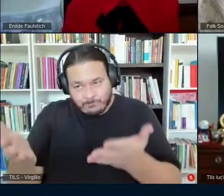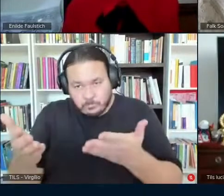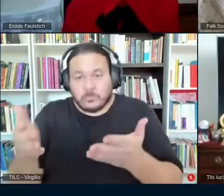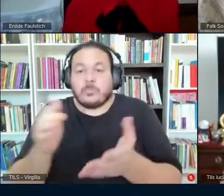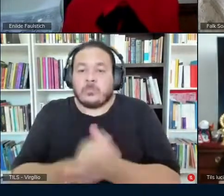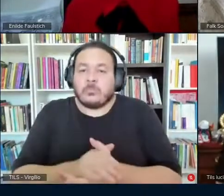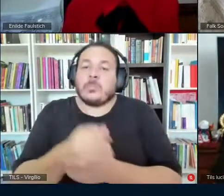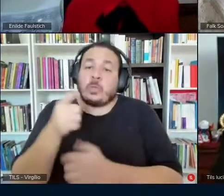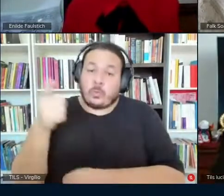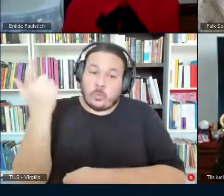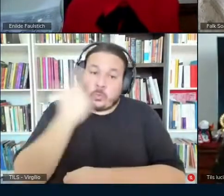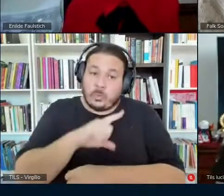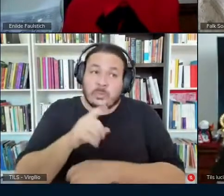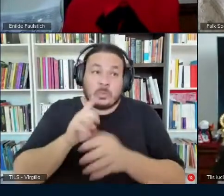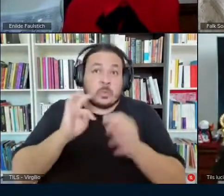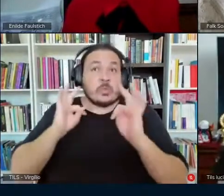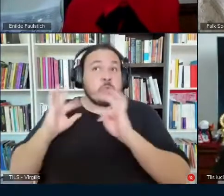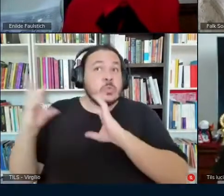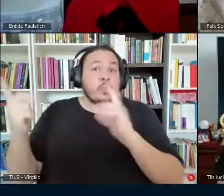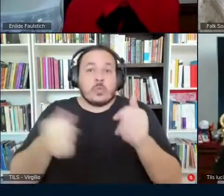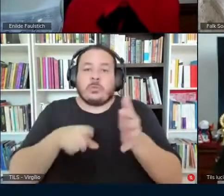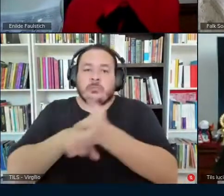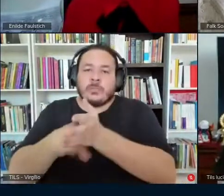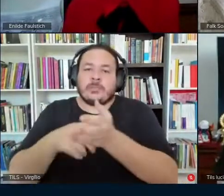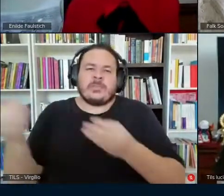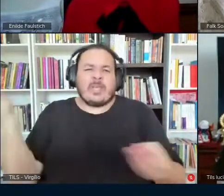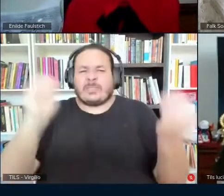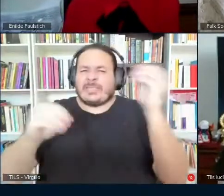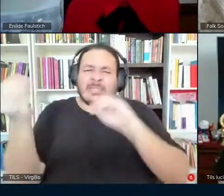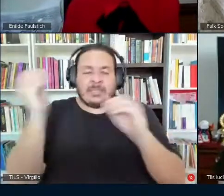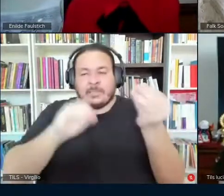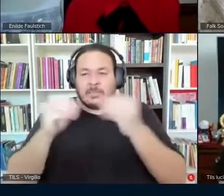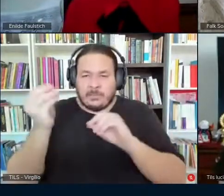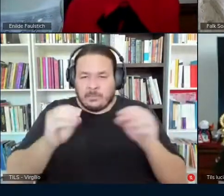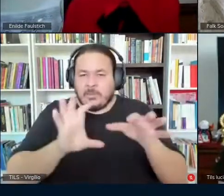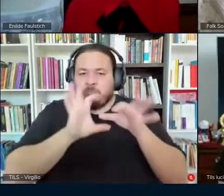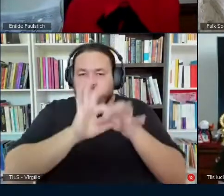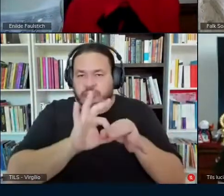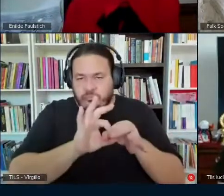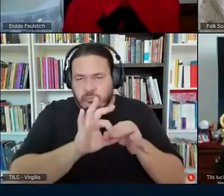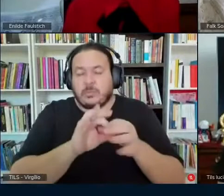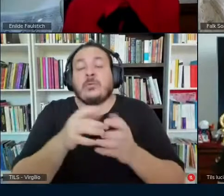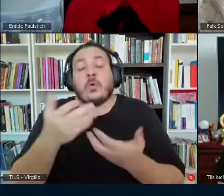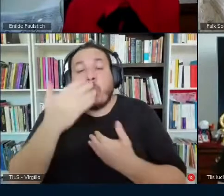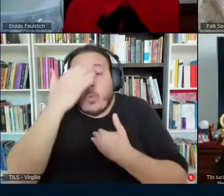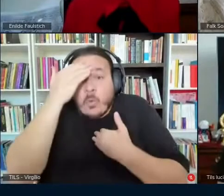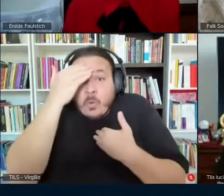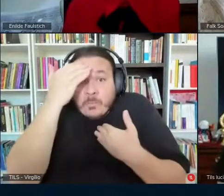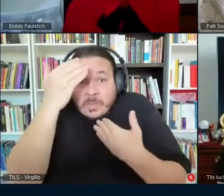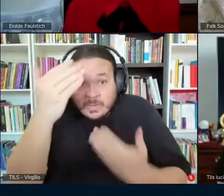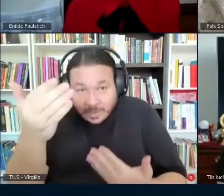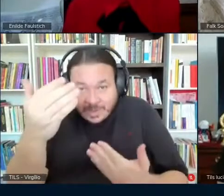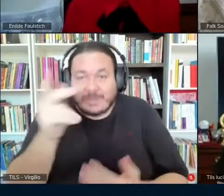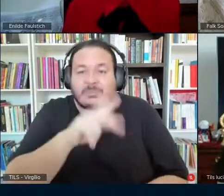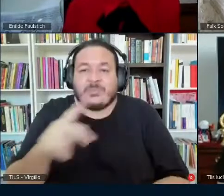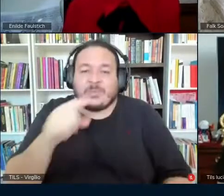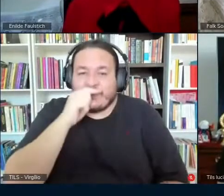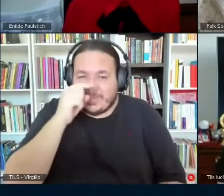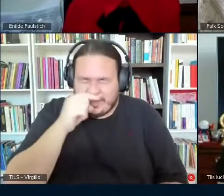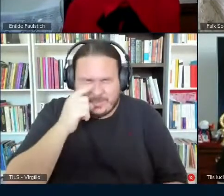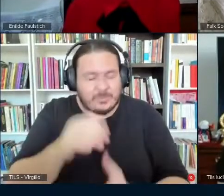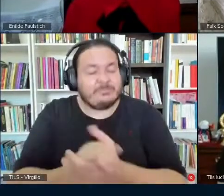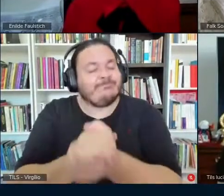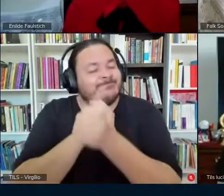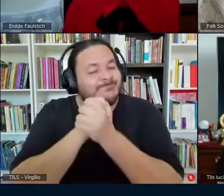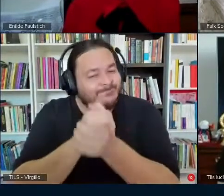possa inserir todas as pesquisas e fazer essa linha da unidade. Muito obrigada, professora Enid, eu